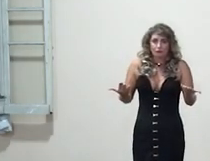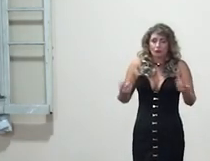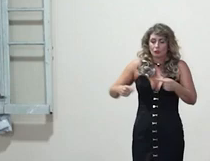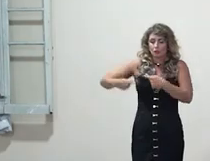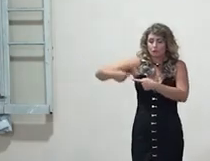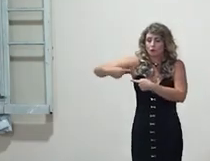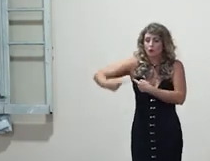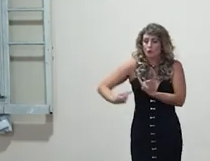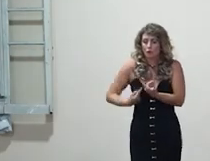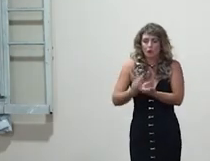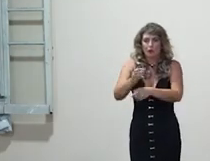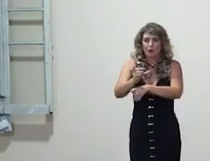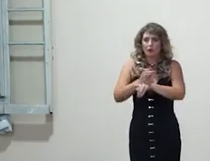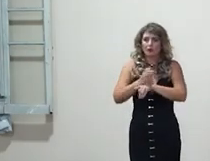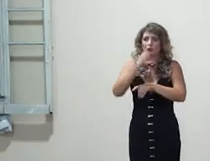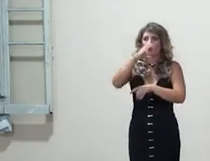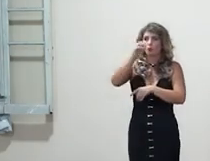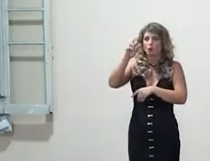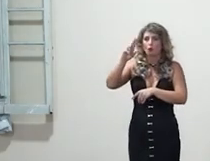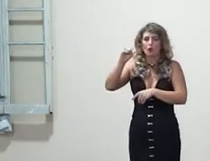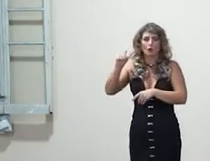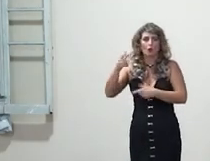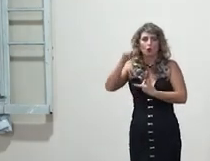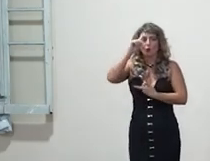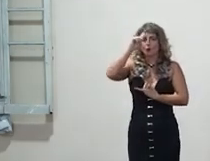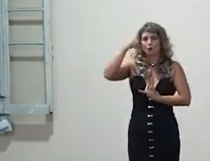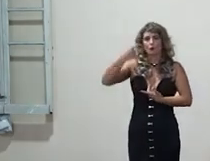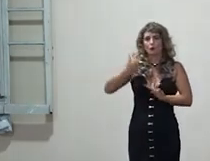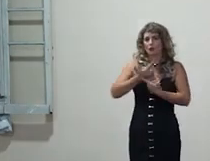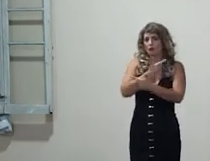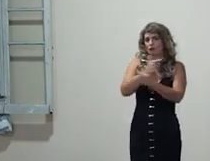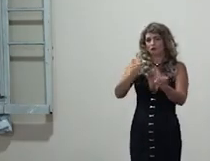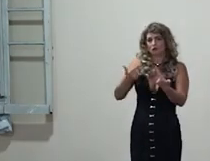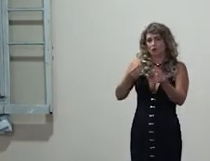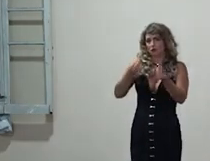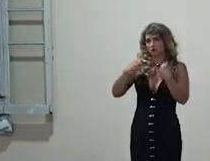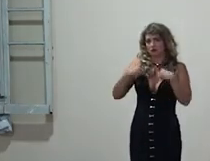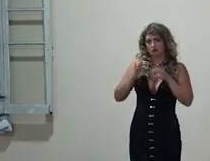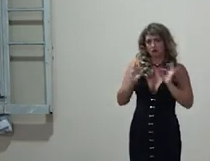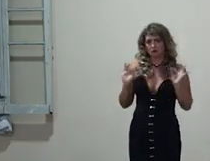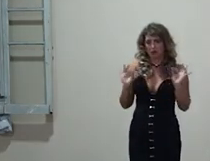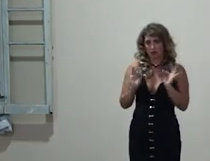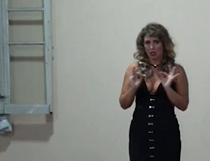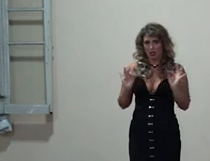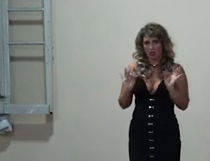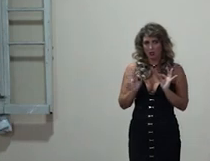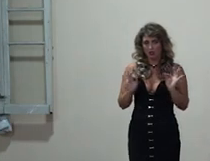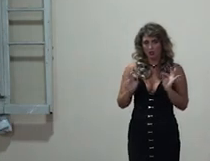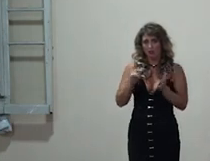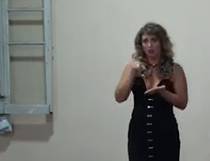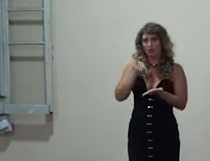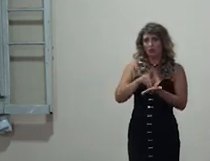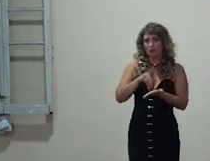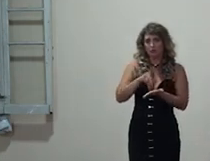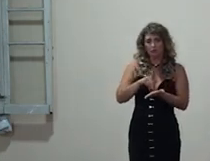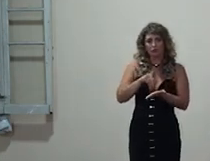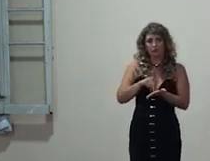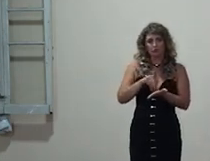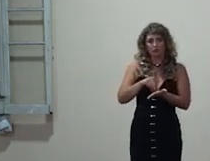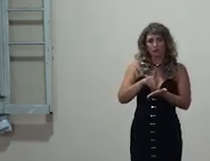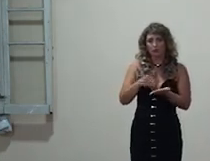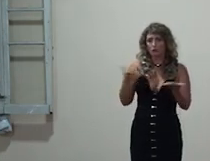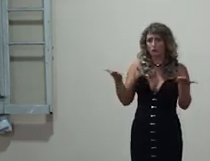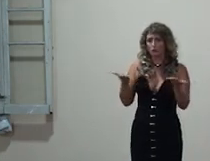dinheiro, ou como a Carol falou, que o proprietário diz que não tem vantagem nenhuma, e na verdade, hoje,